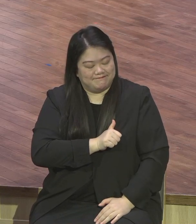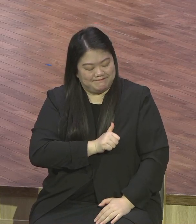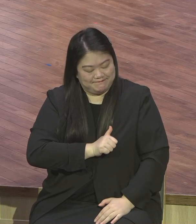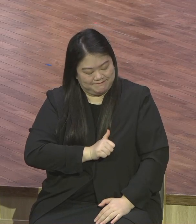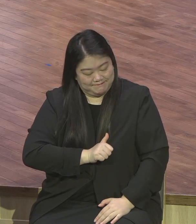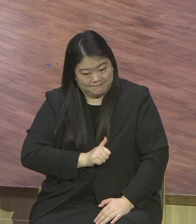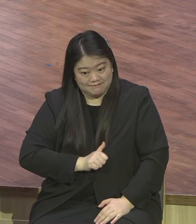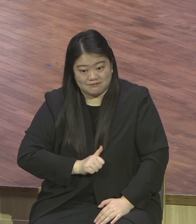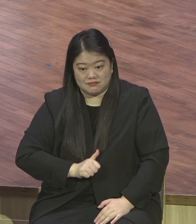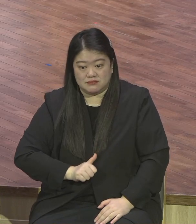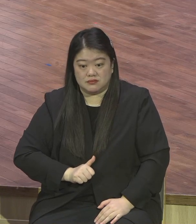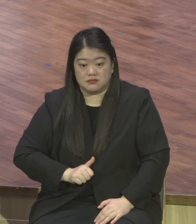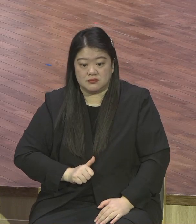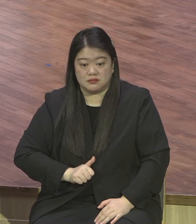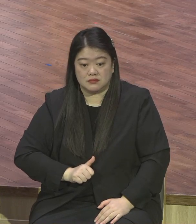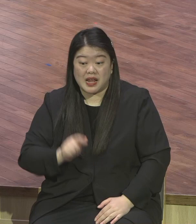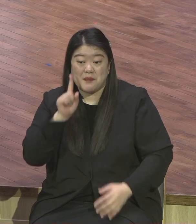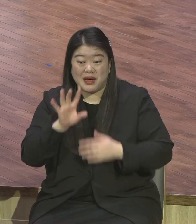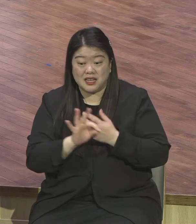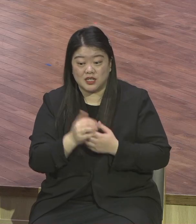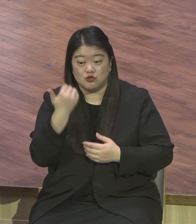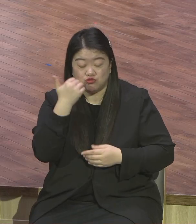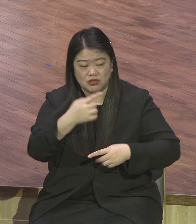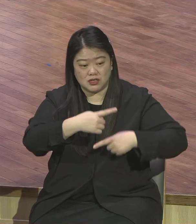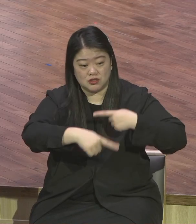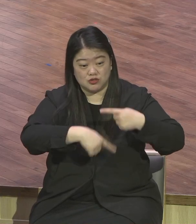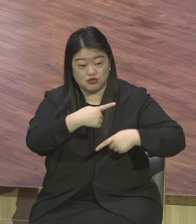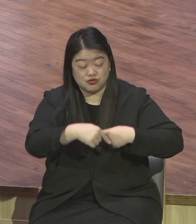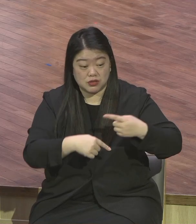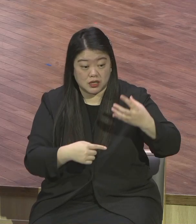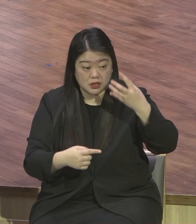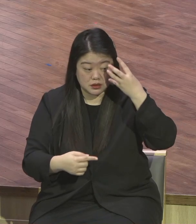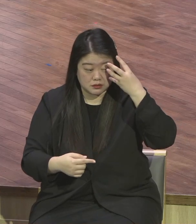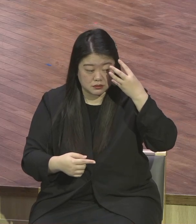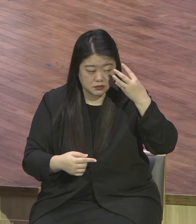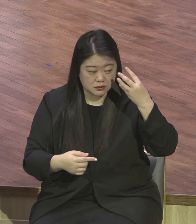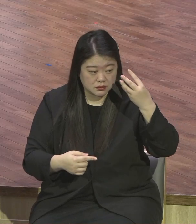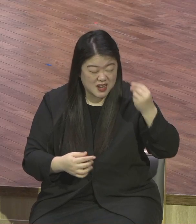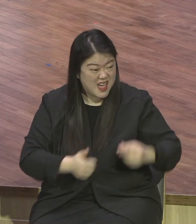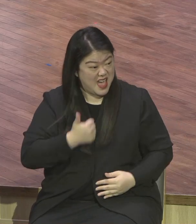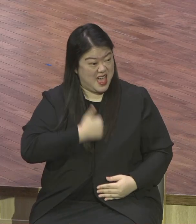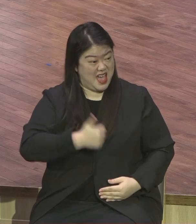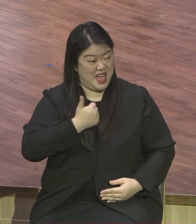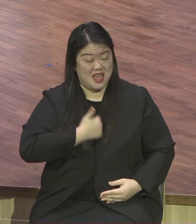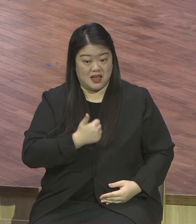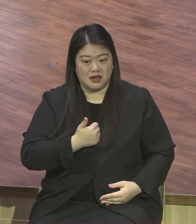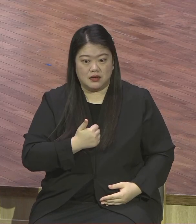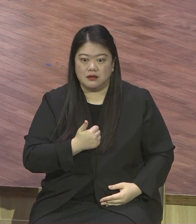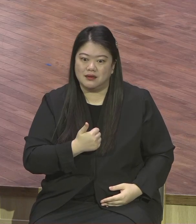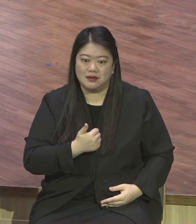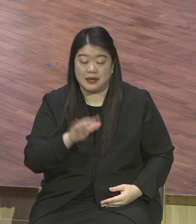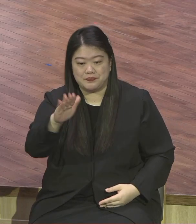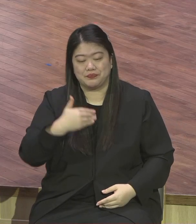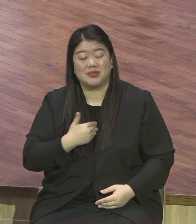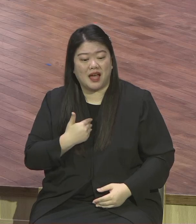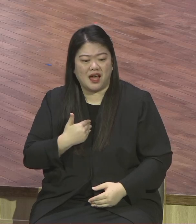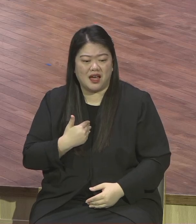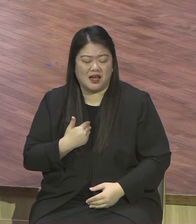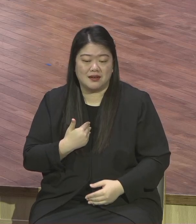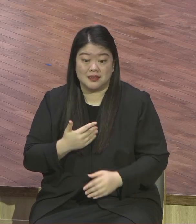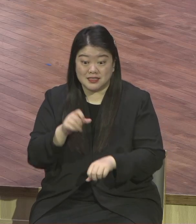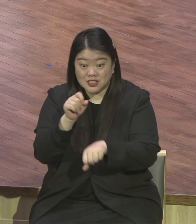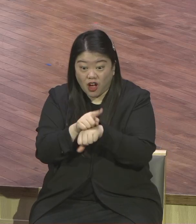그래야 그 생명을 살리는 열매를 맺게 돼요. 저는 성격이 급한 사람이에요. 급한 사람